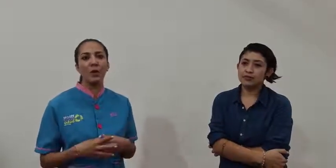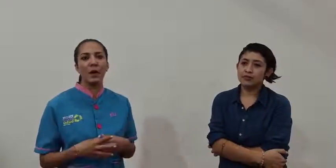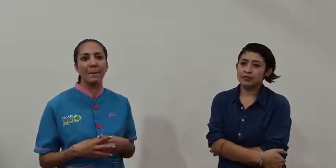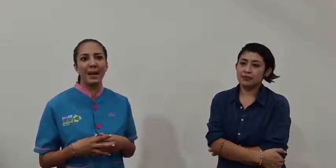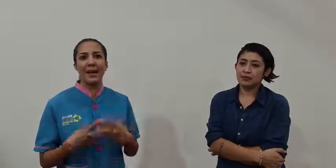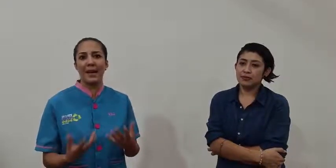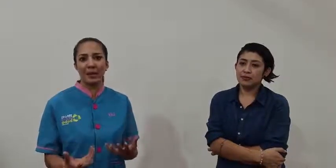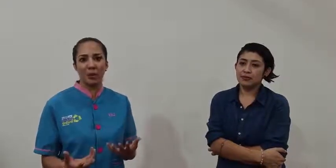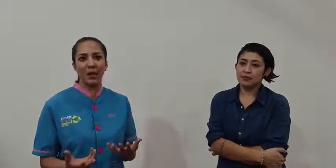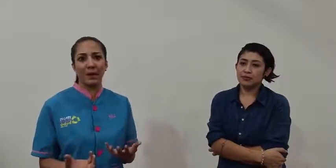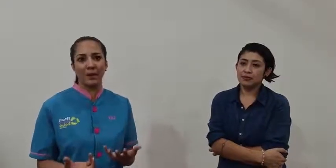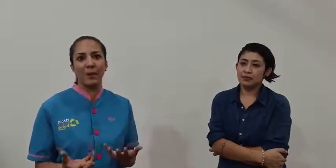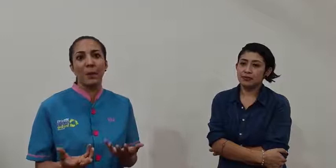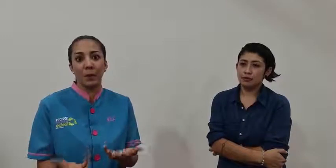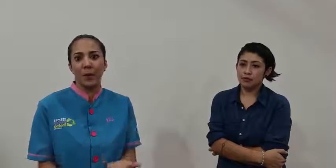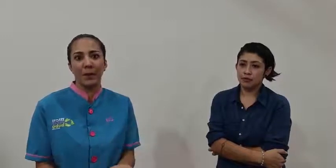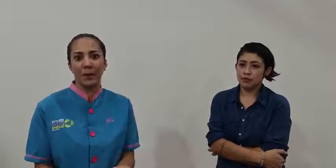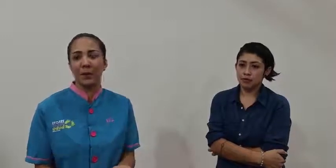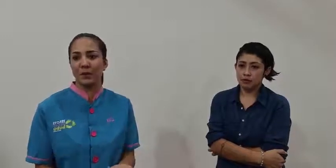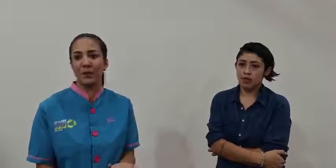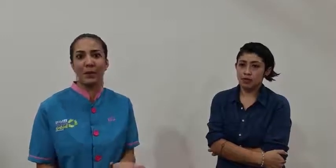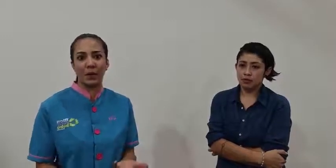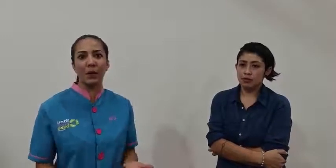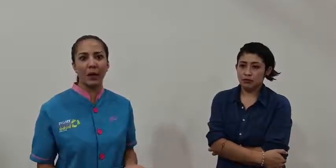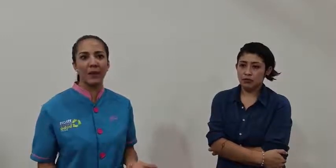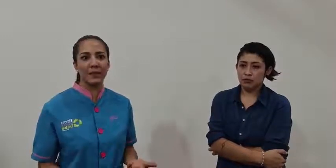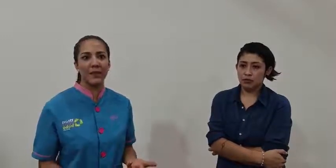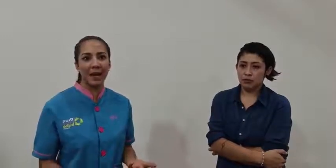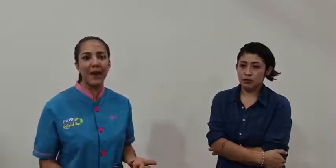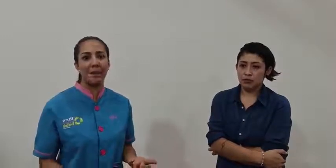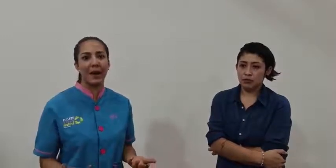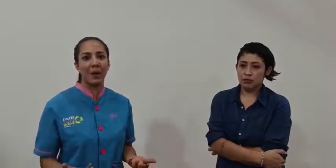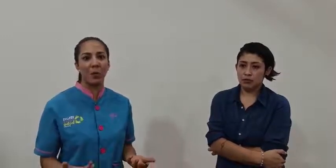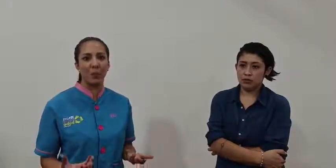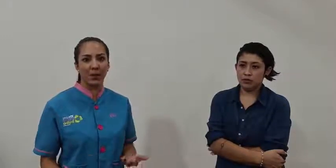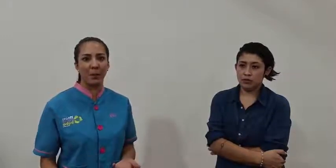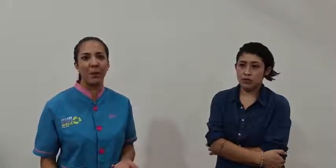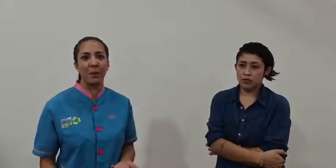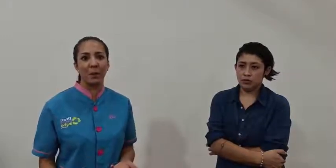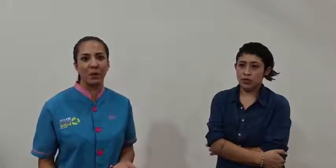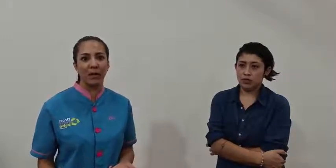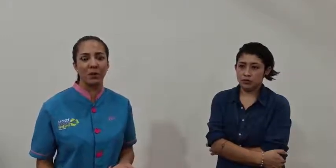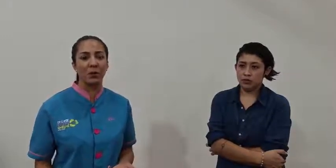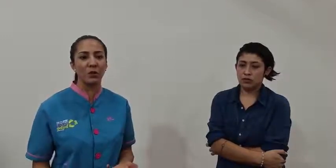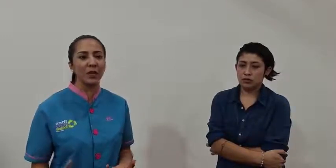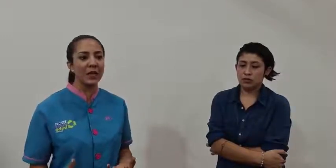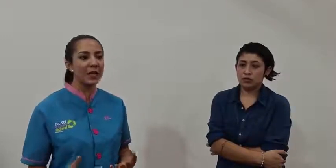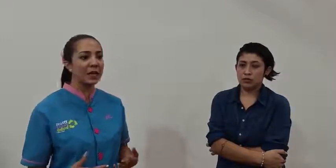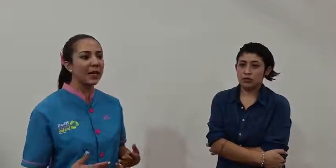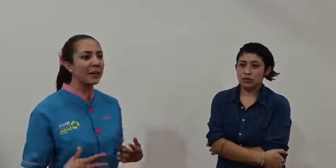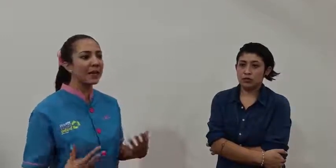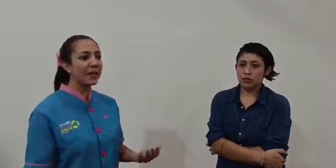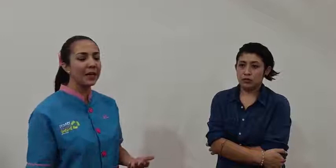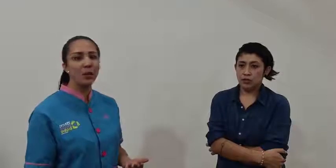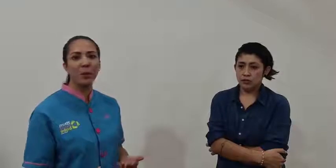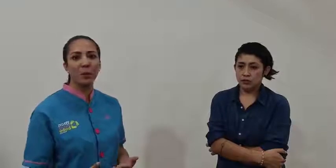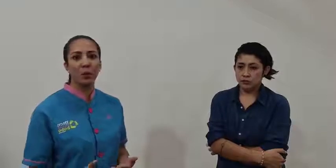alguna manera yo de aprender? Porque obviamente pues me tengo que enseñar a comunicarme con mi pequeño. Entonces, ¿de qué manera yo me